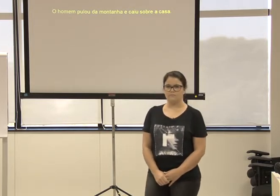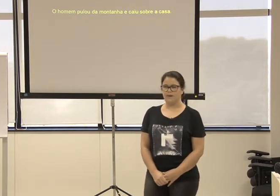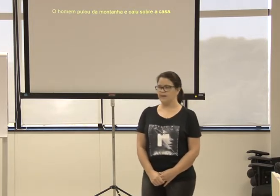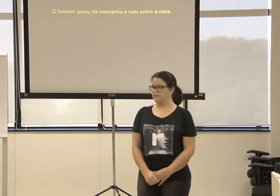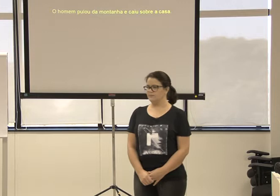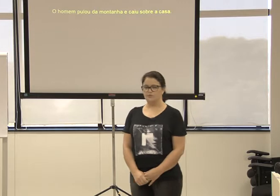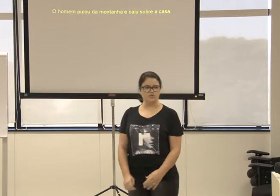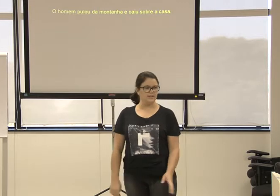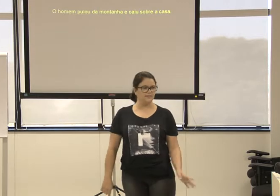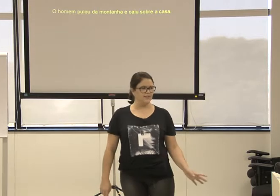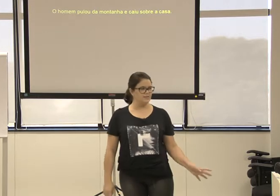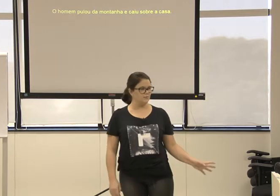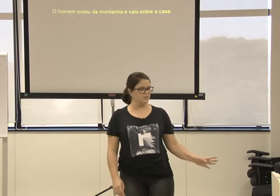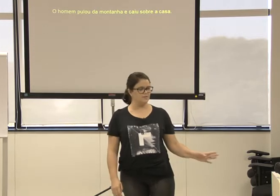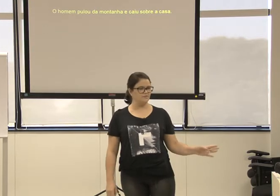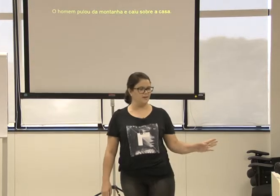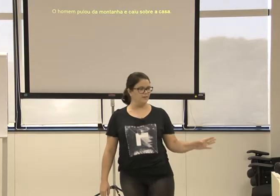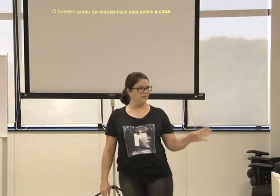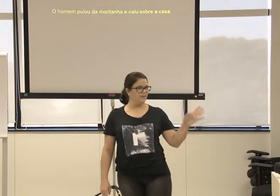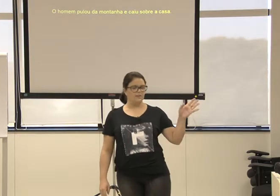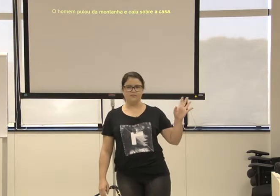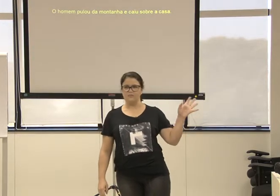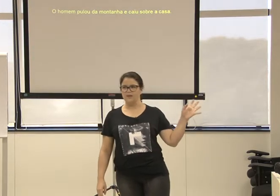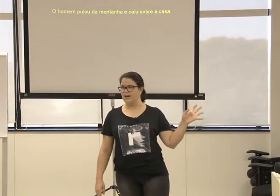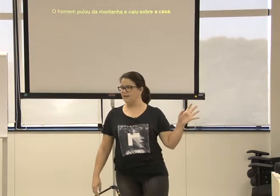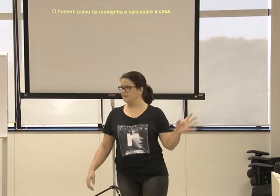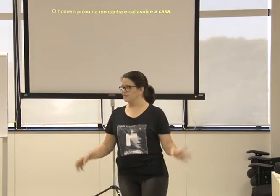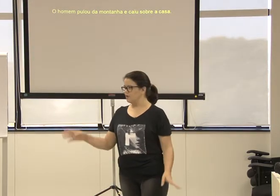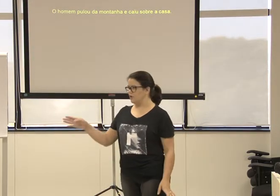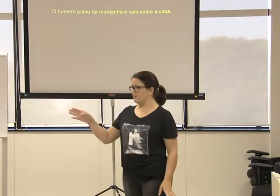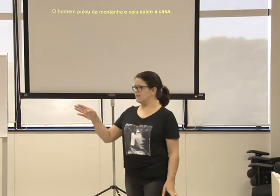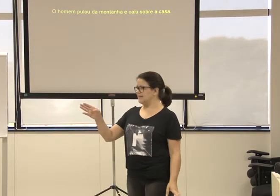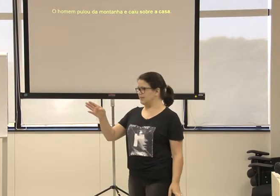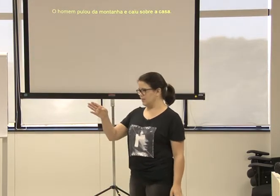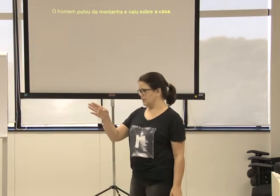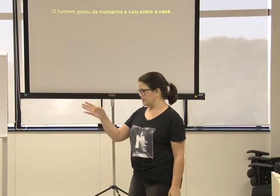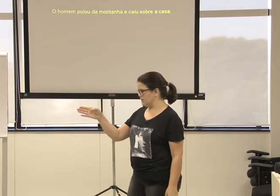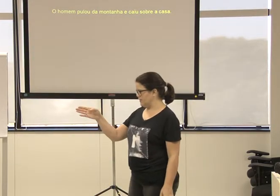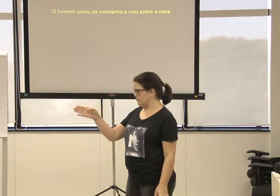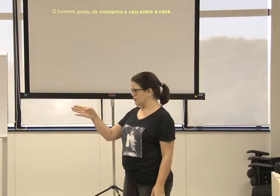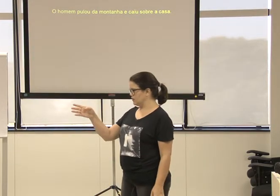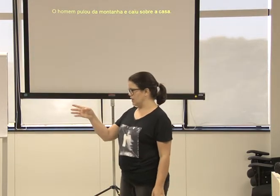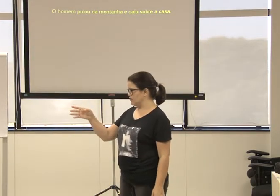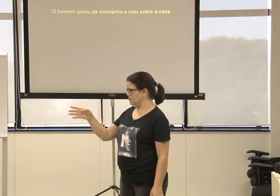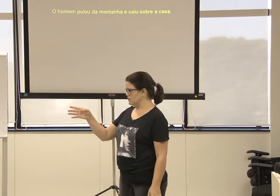Pera, um de cada vez que eu preciso ver. Vamos lá. Começar daqui. Você veio na outra aula?